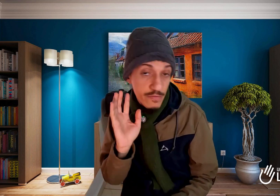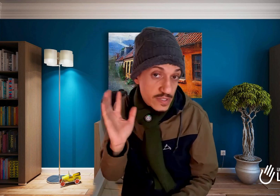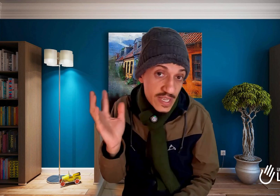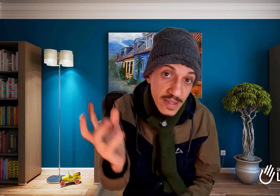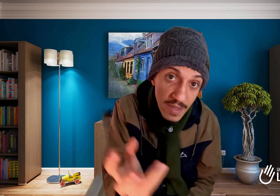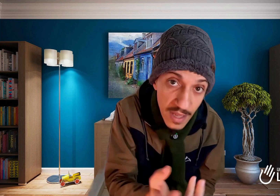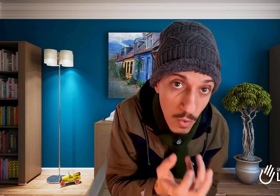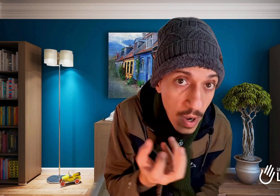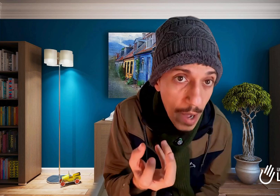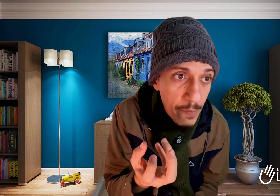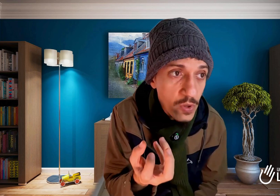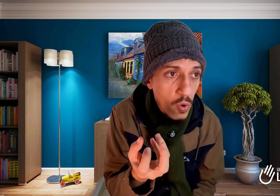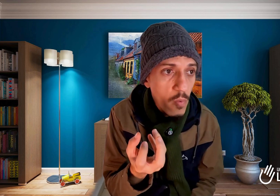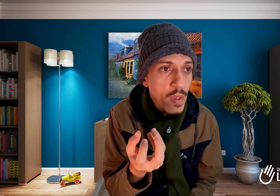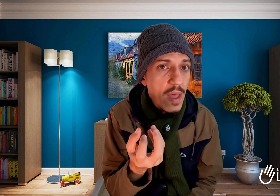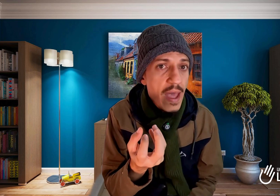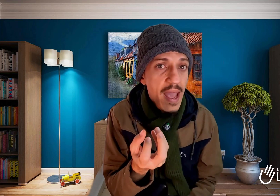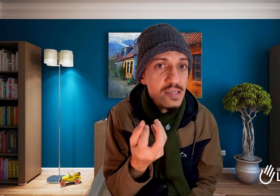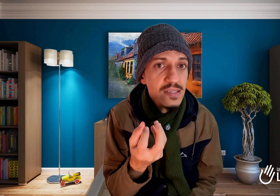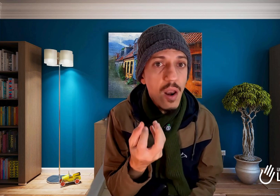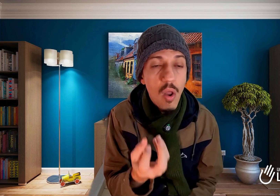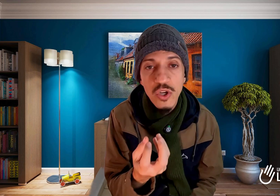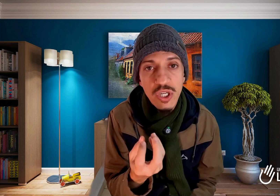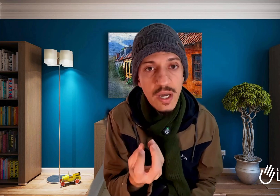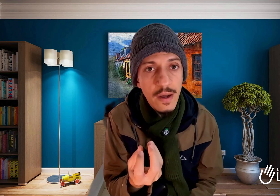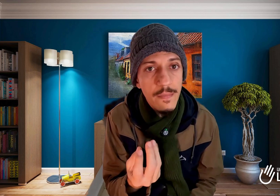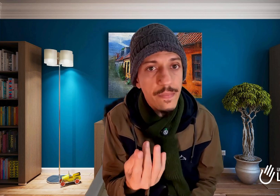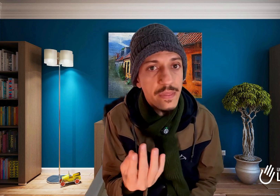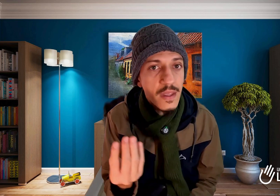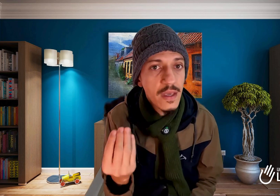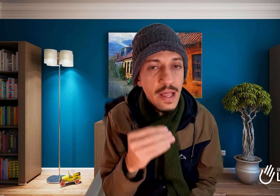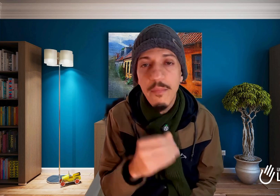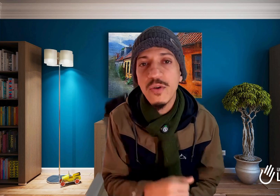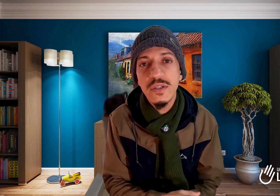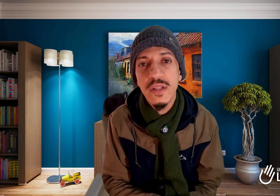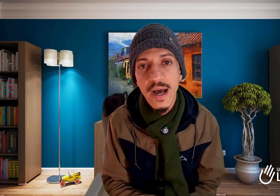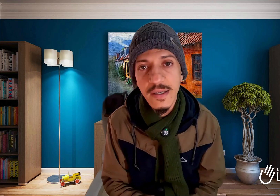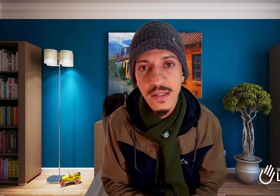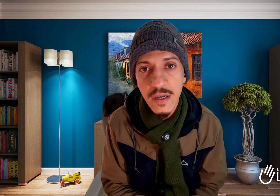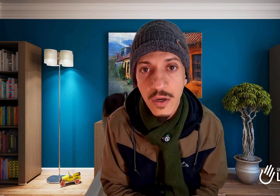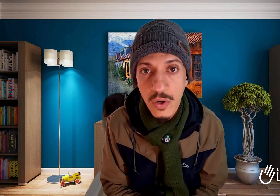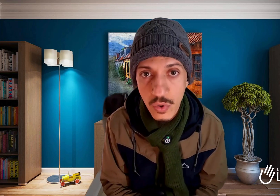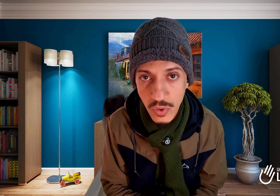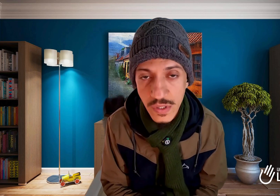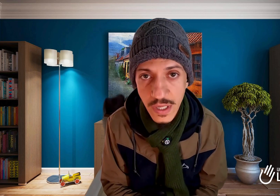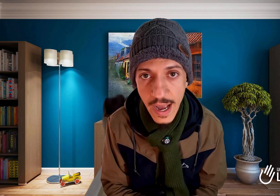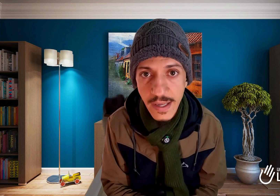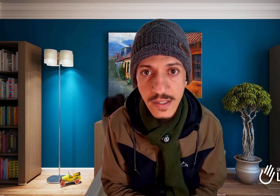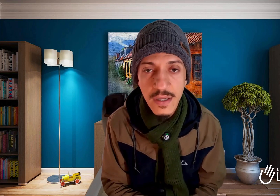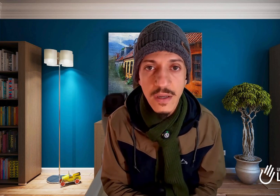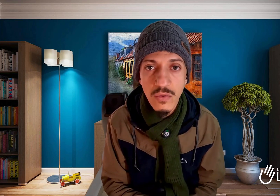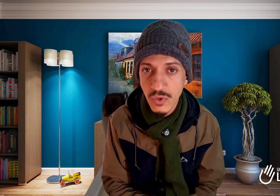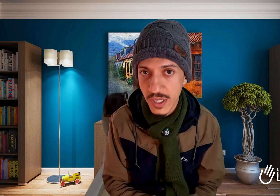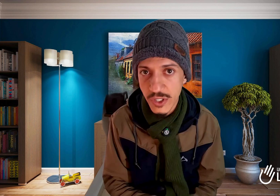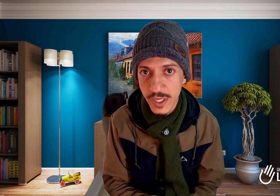ainda não captou essa lógica que está por detrás dos sinais no dia a dia,